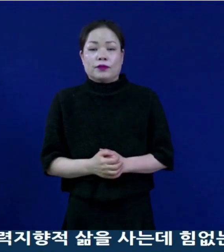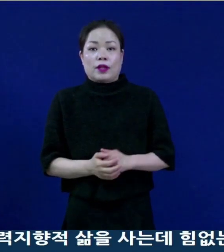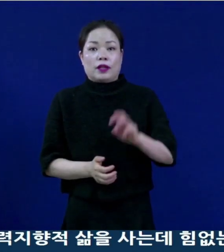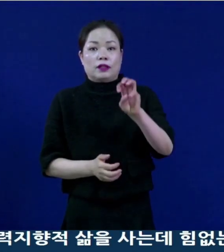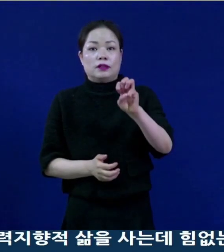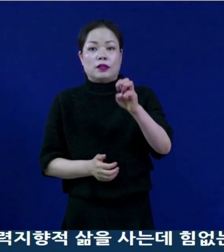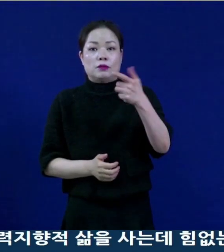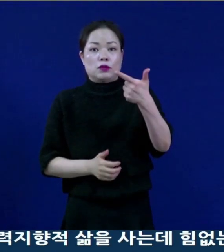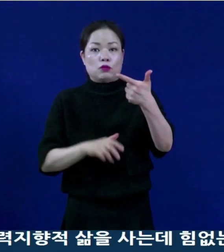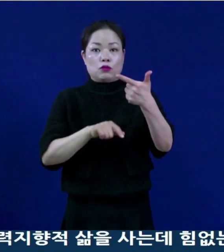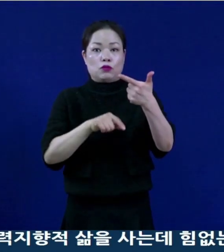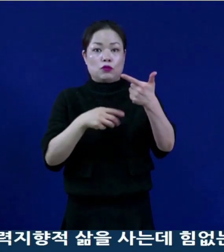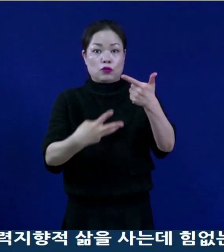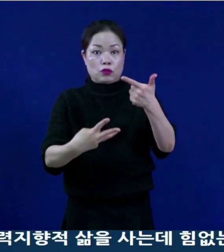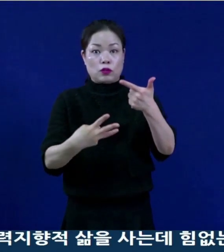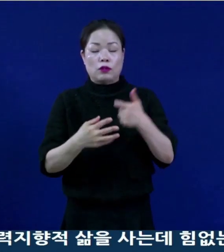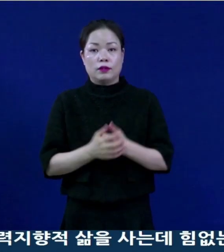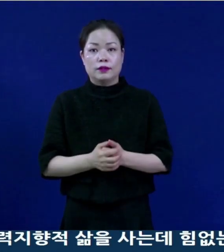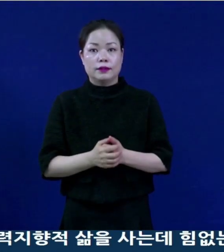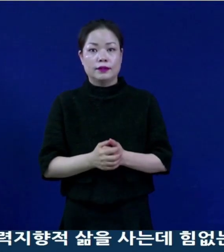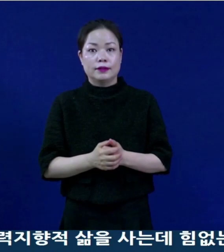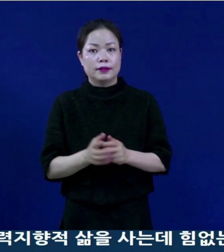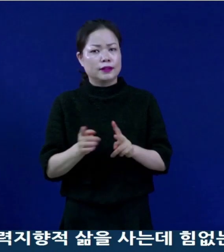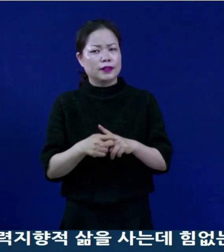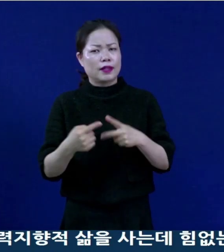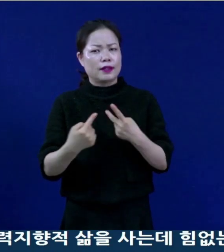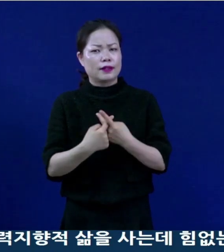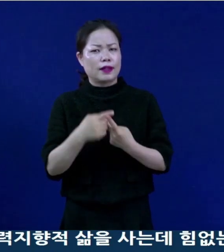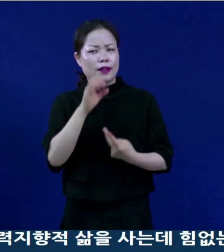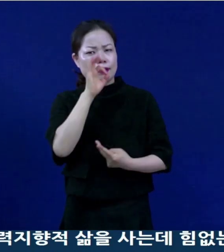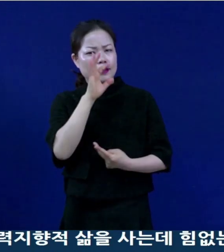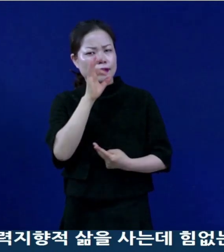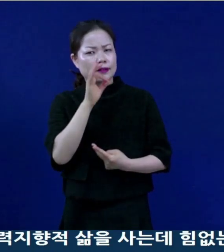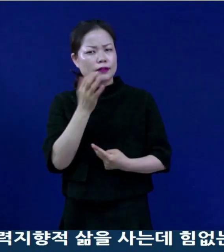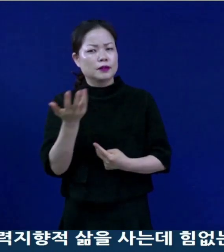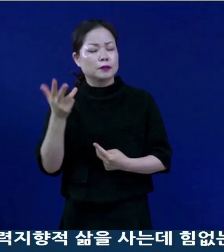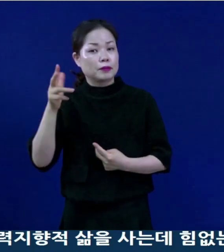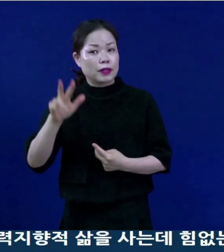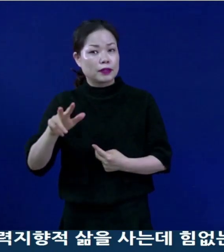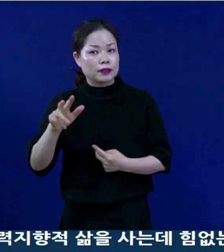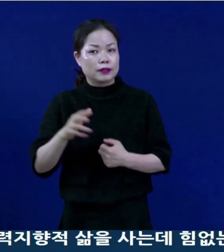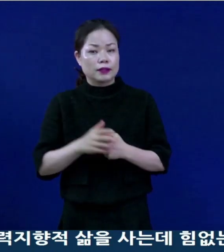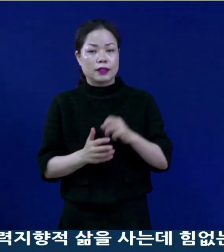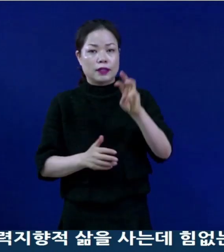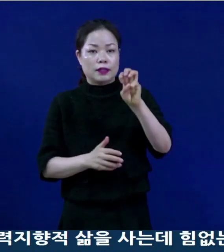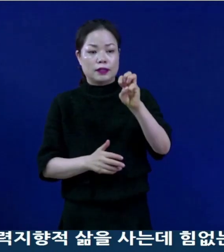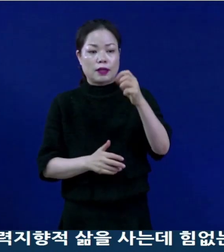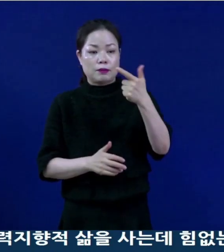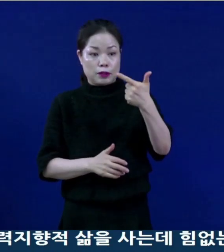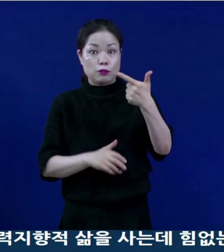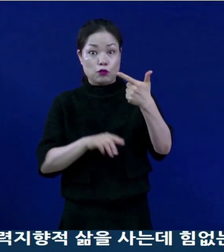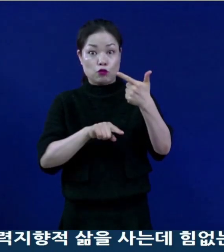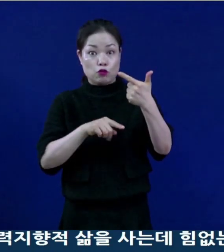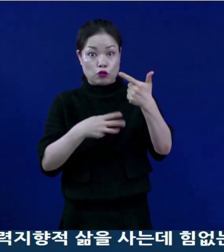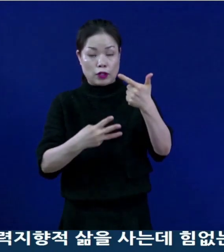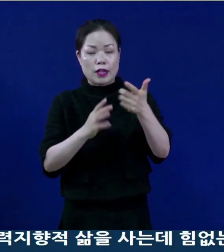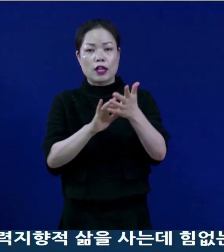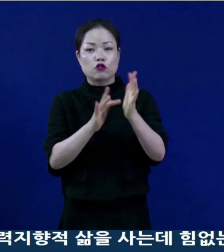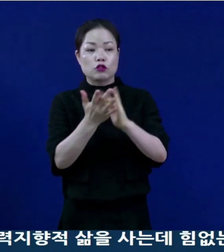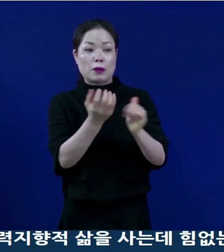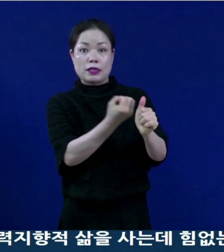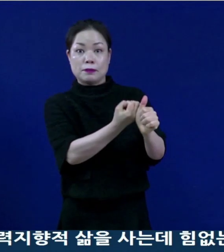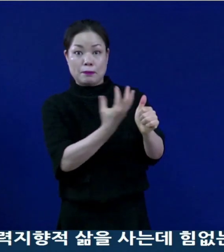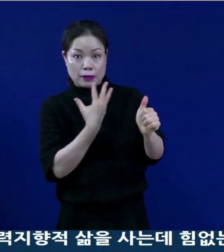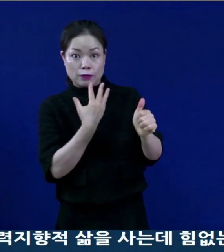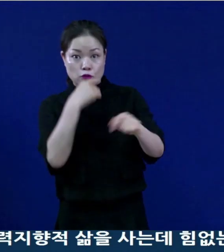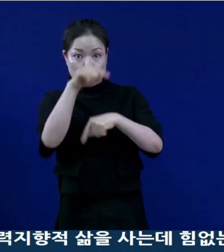36절 한번 다소 이렇게 금방 이해가 안 되는 구절이지만 뜻은 우리에게 들어옵니다. 36절 빨간 글씨로 된 부분, 예수님 하신 말씀